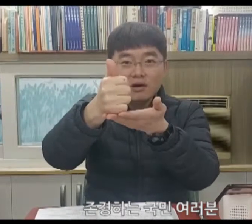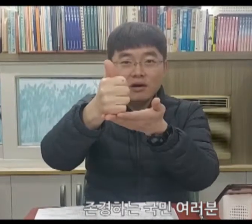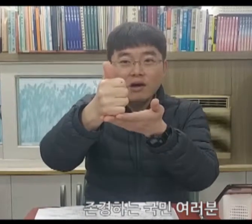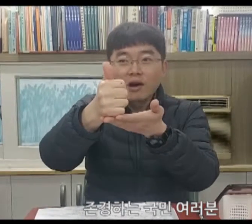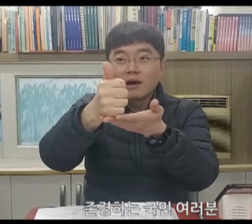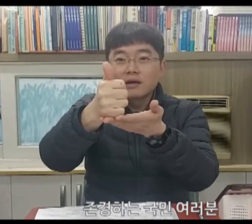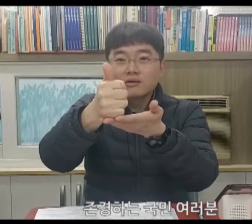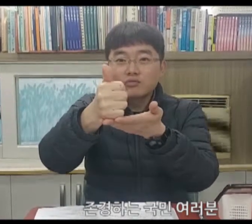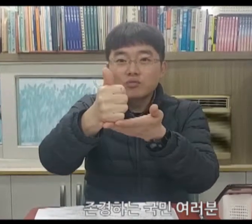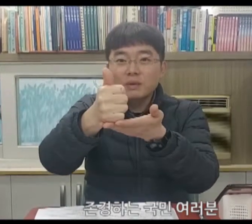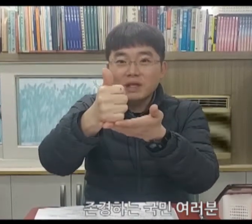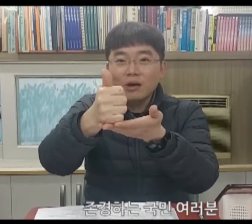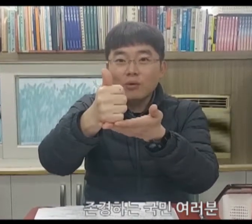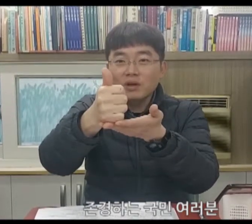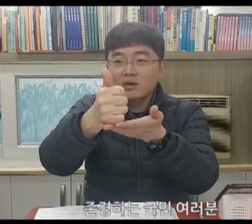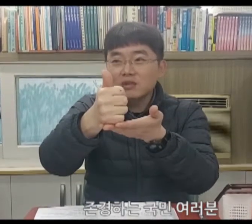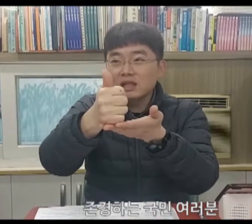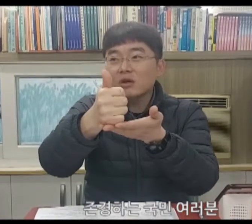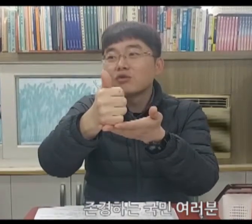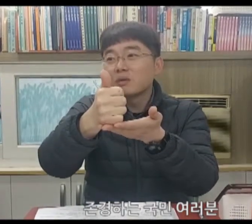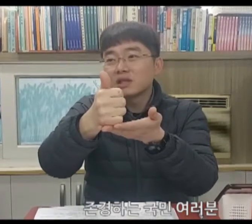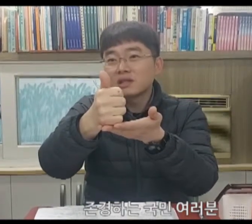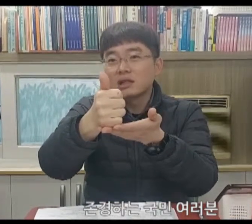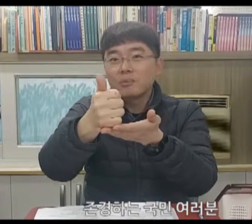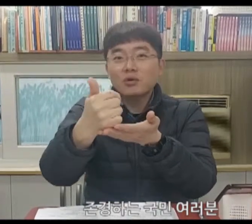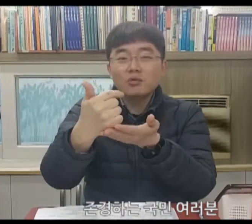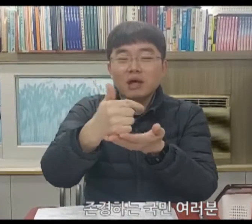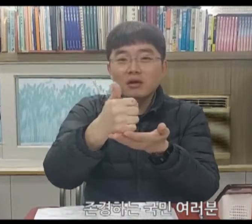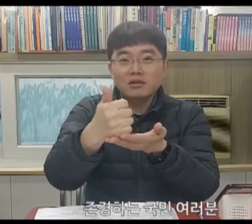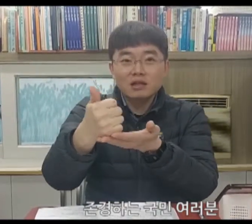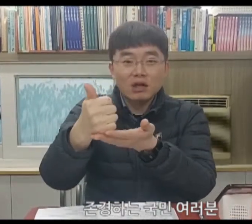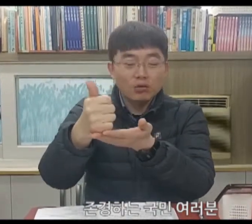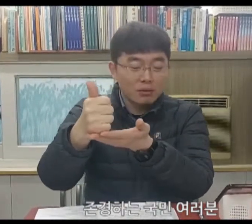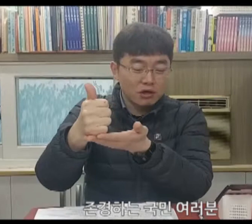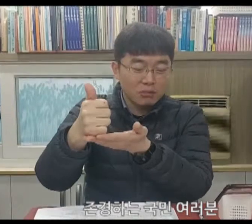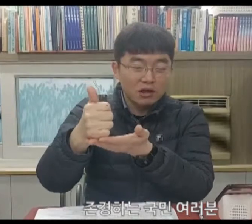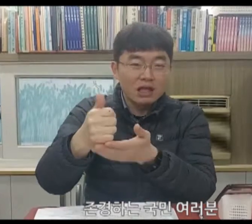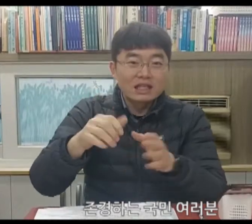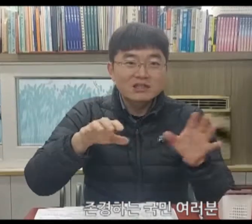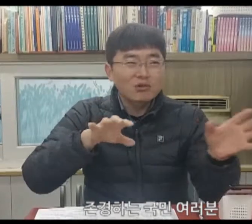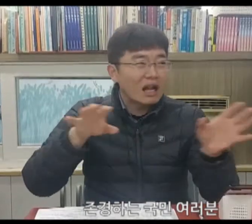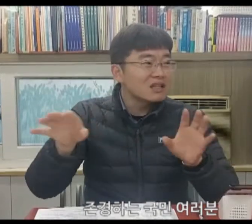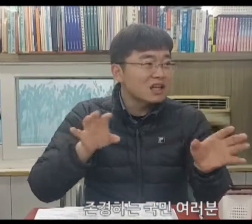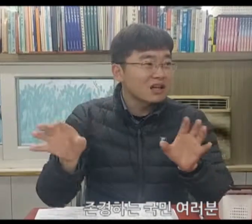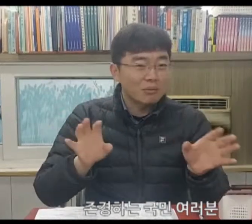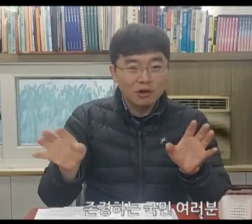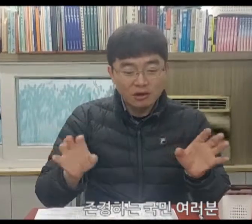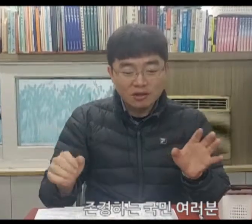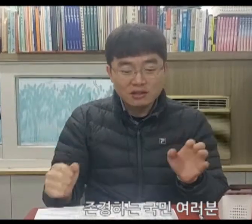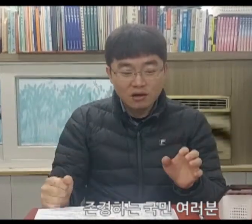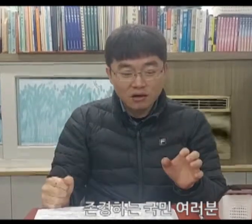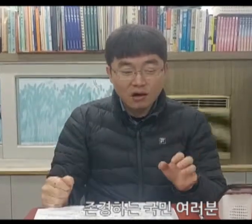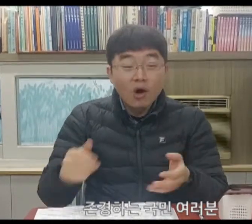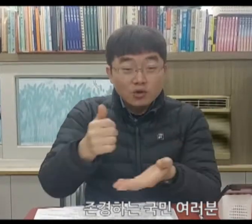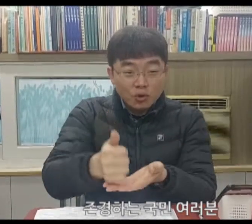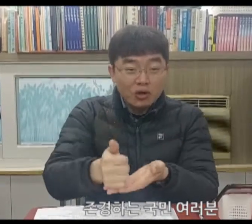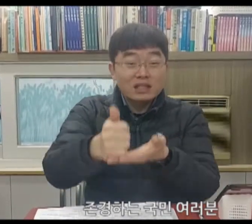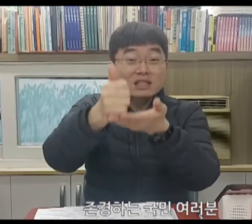여기서 국민하고 여러분이 따로 놀면은 표정과 이런 것들을 따로 놀아버리면 서로 다른 얘기가 돼버려요. 그래서 존경하는